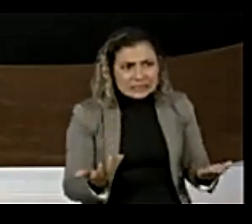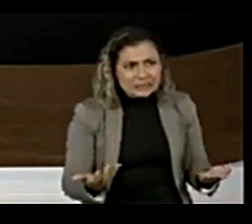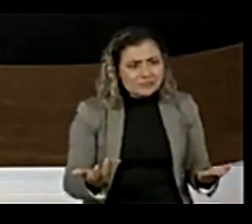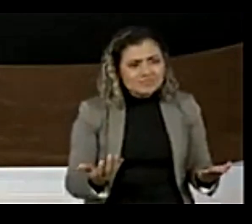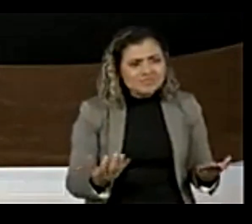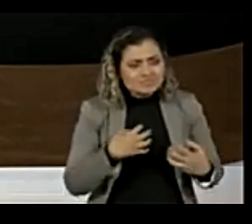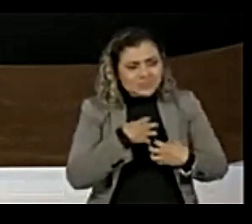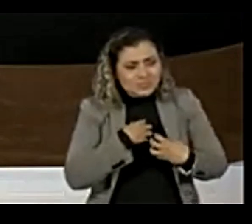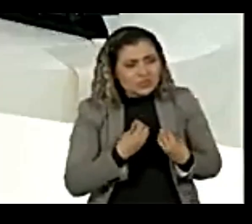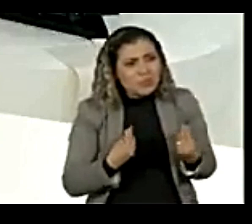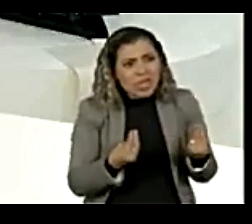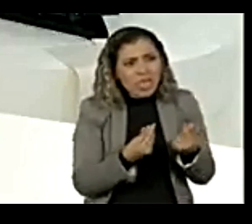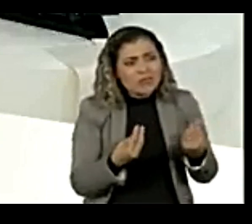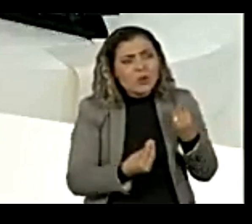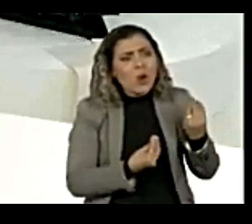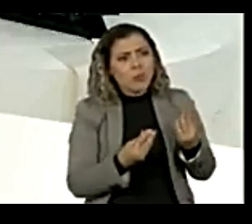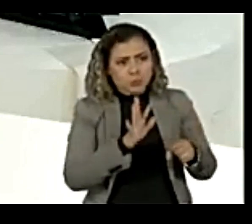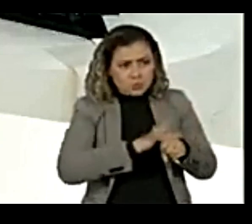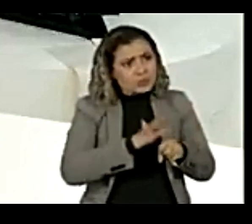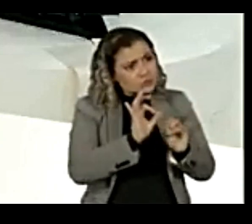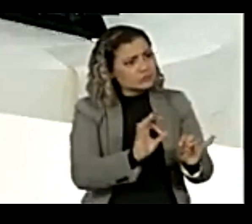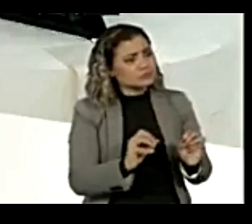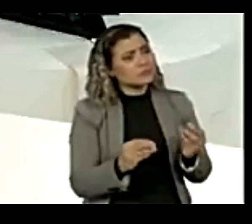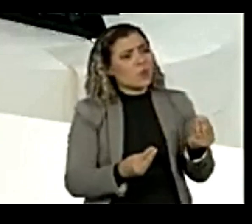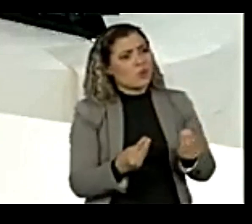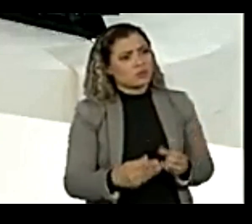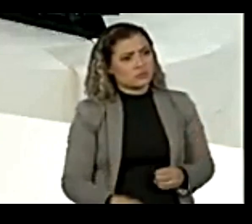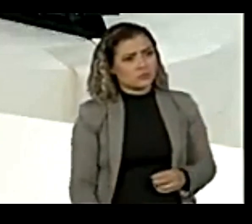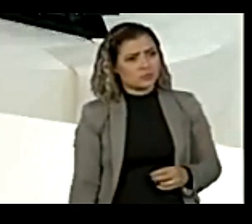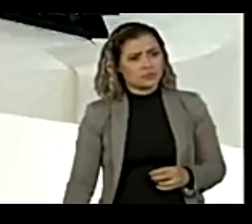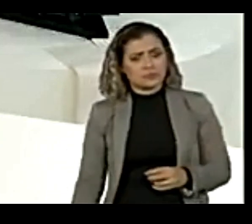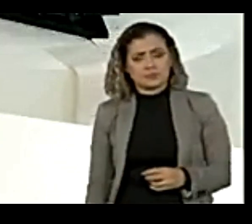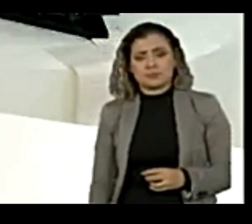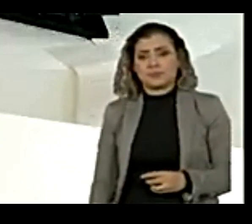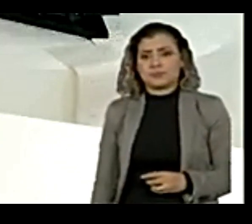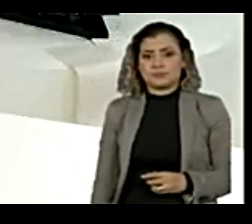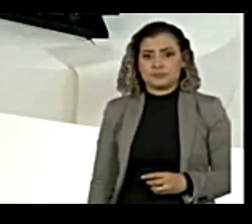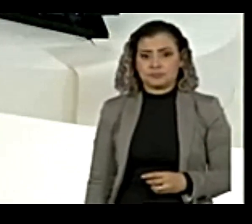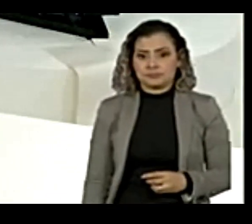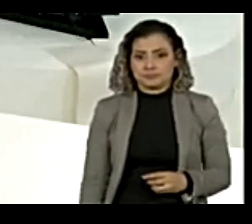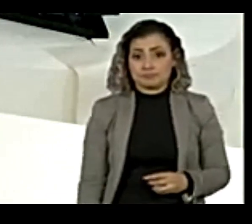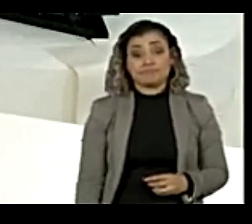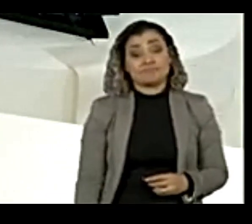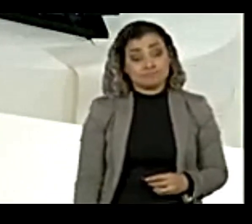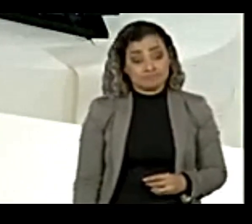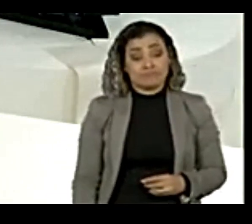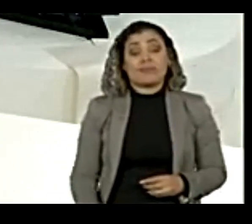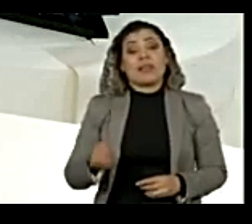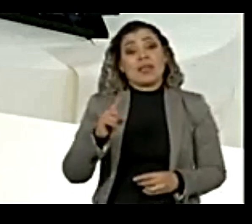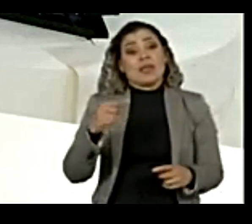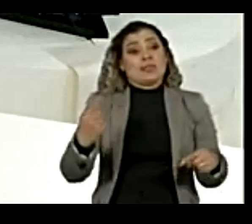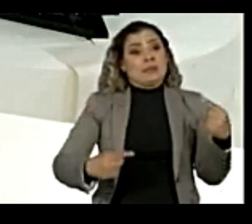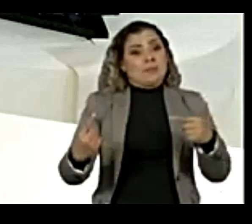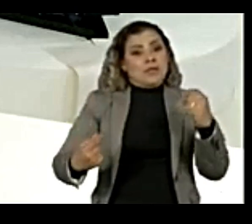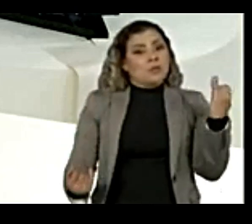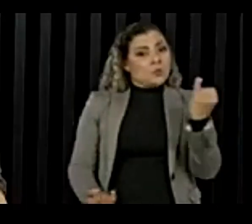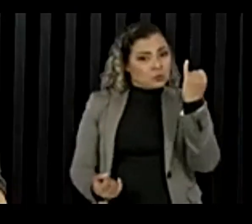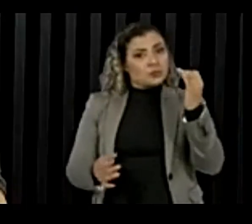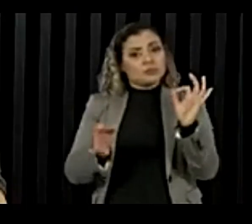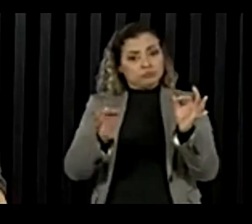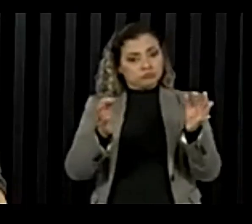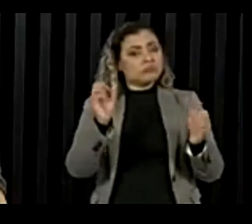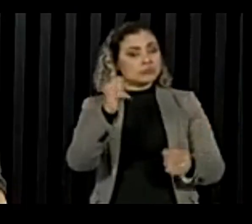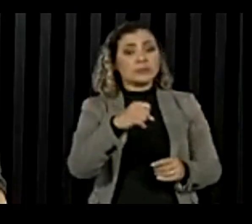sentimento, esse tipo de doença mesmo, depressiva? É um debate muito importante esse, Vera,